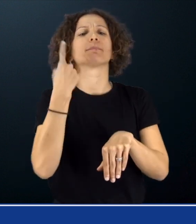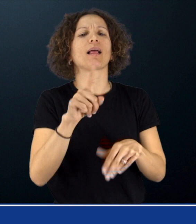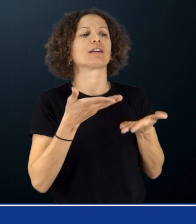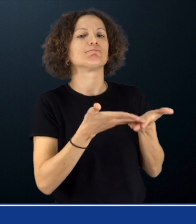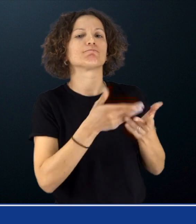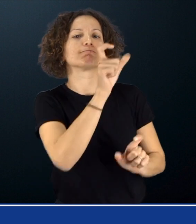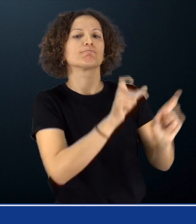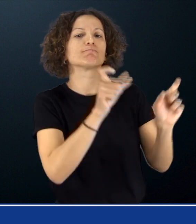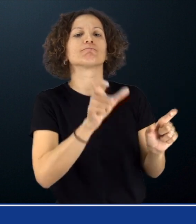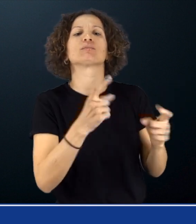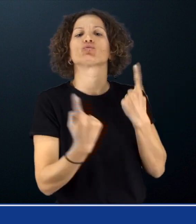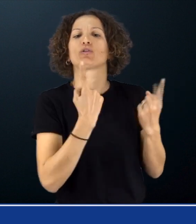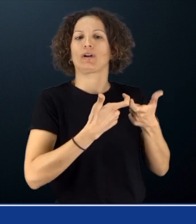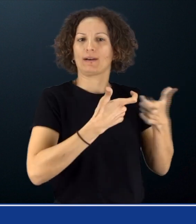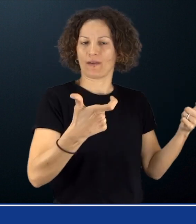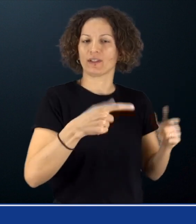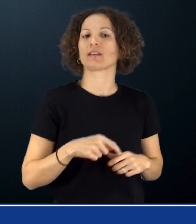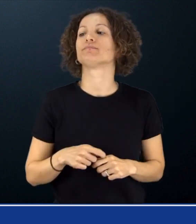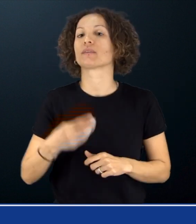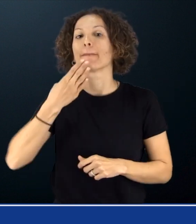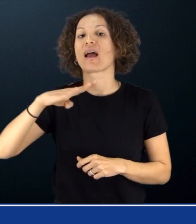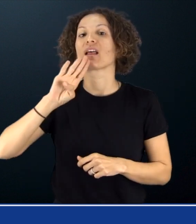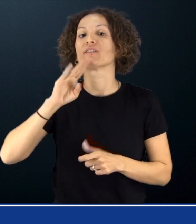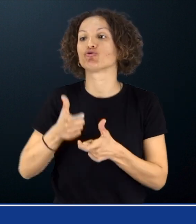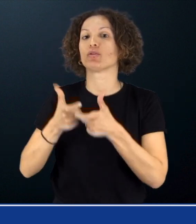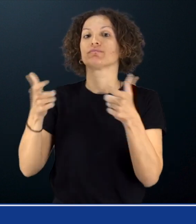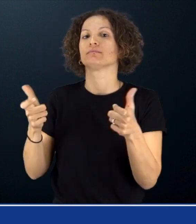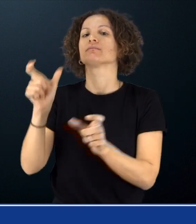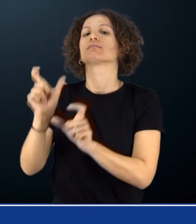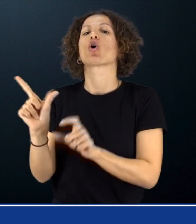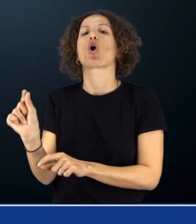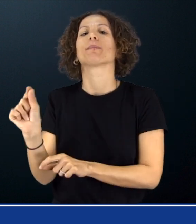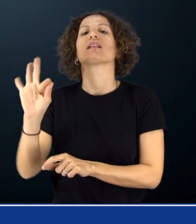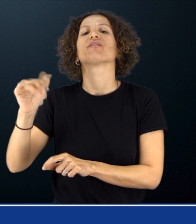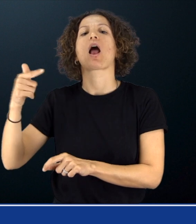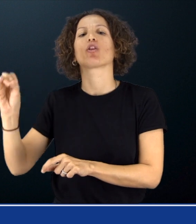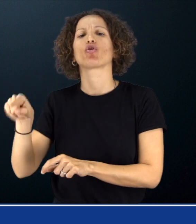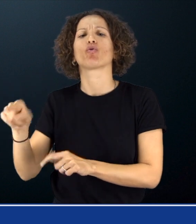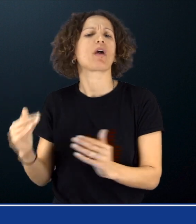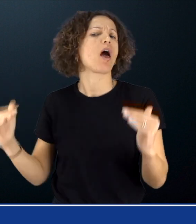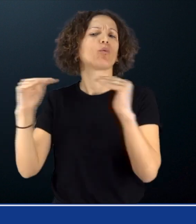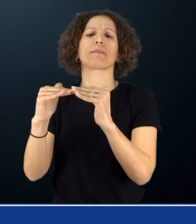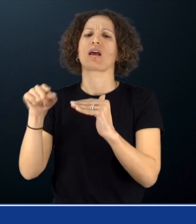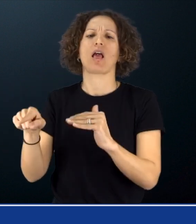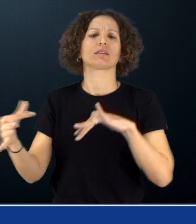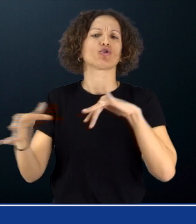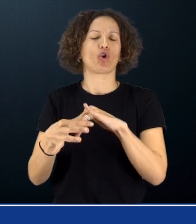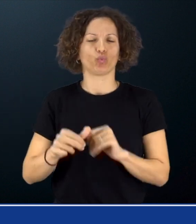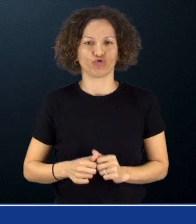Inoltre, come già comunicato, è prevista una nuova flessibilità sui permessi per assistere persone in situazione di gravità e l